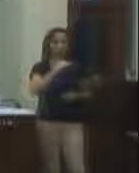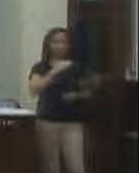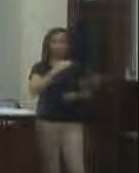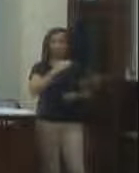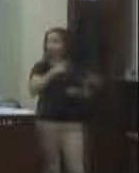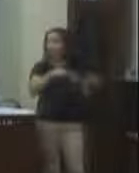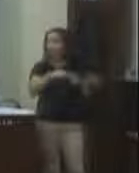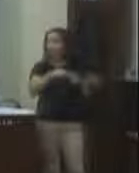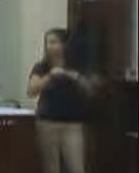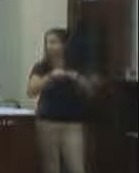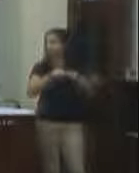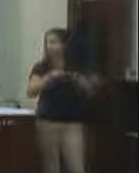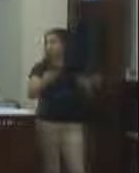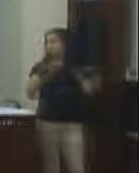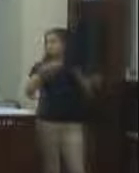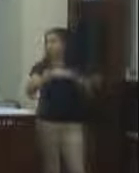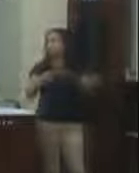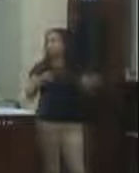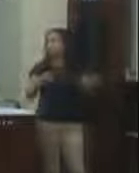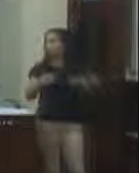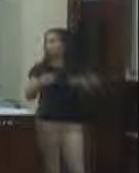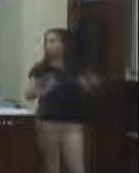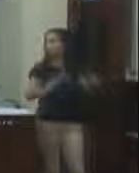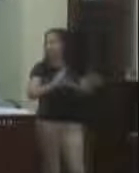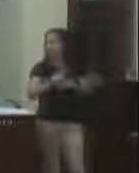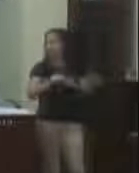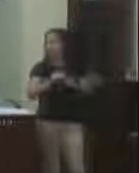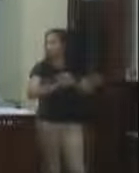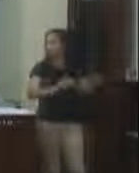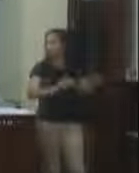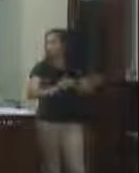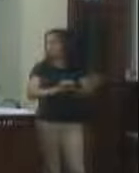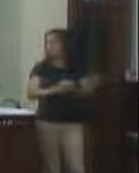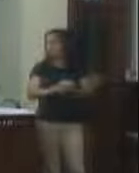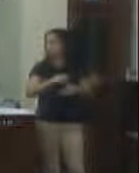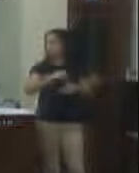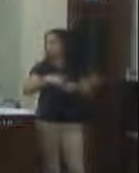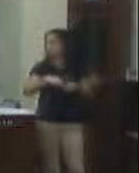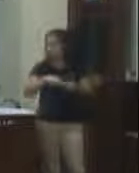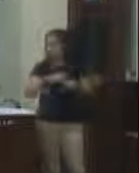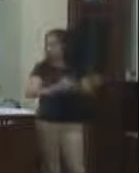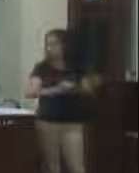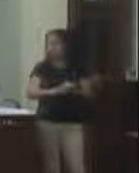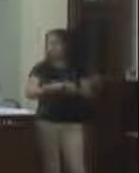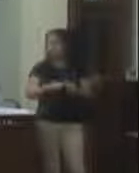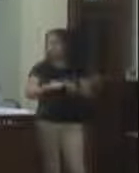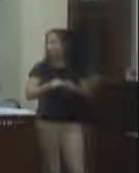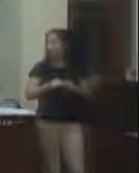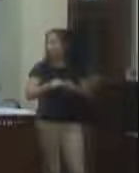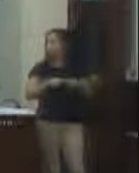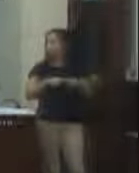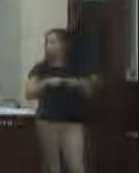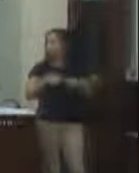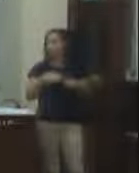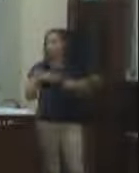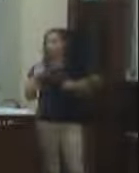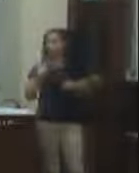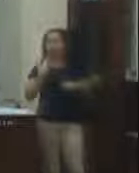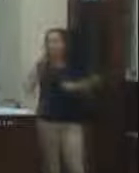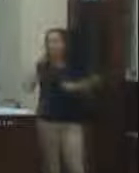Faça, então, colocando em votação e sendo aprovado pelo plenário da Casa o requerimento do vereador doutor Saulo, a gente